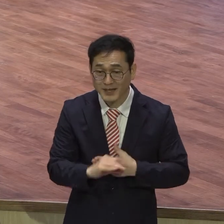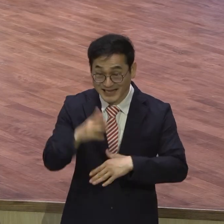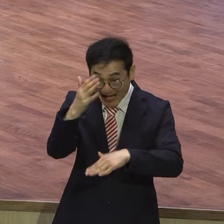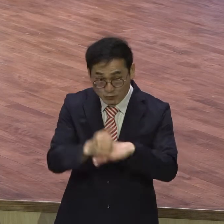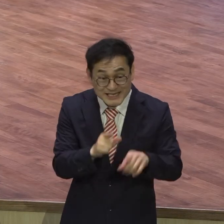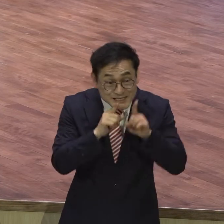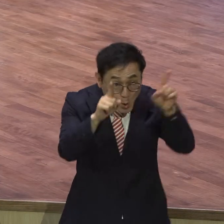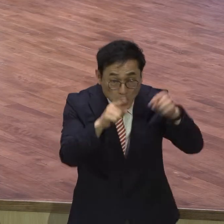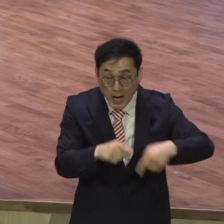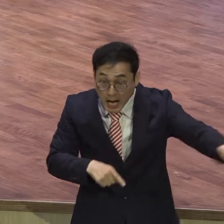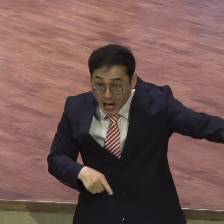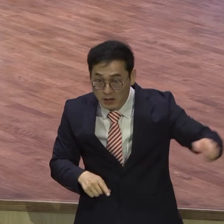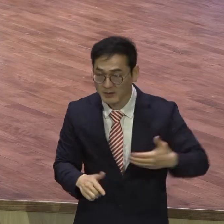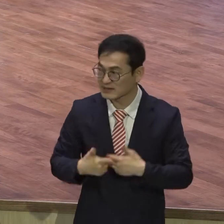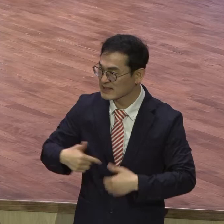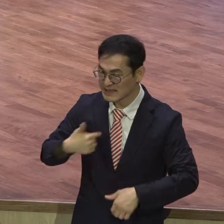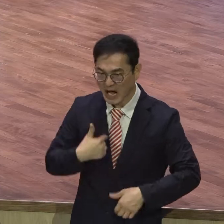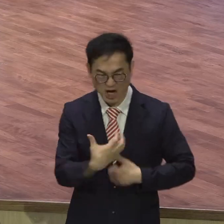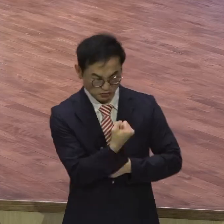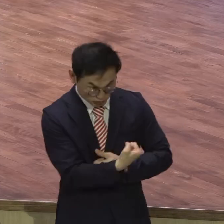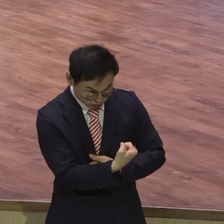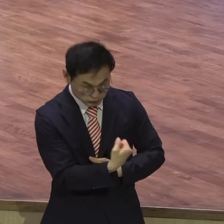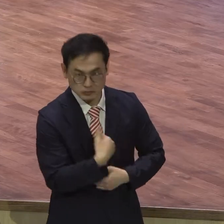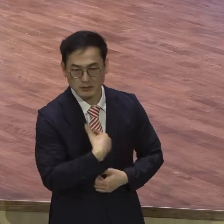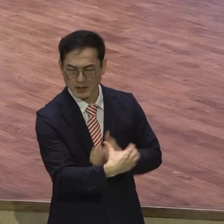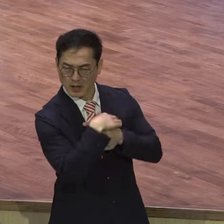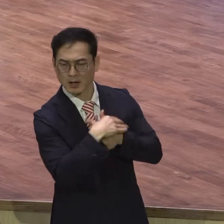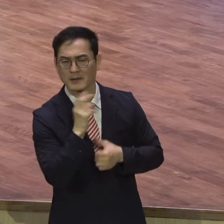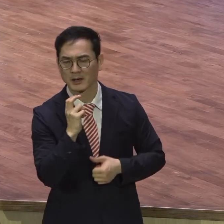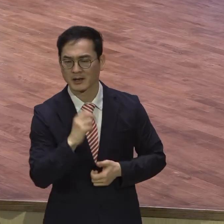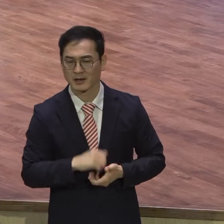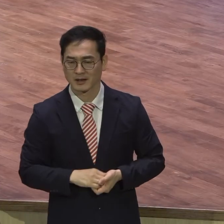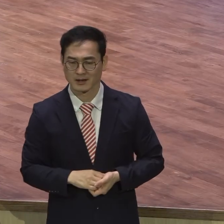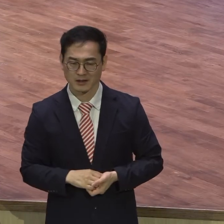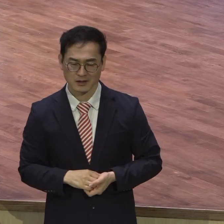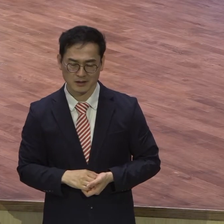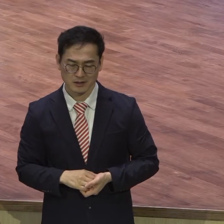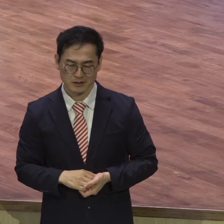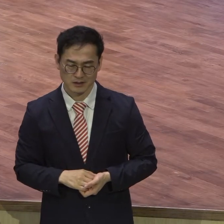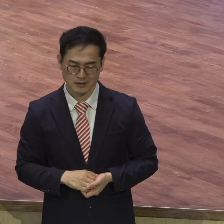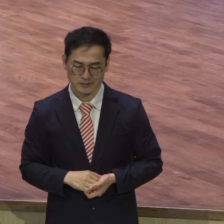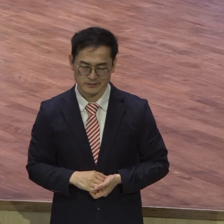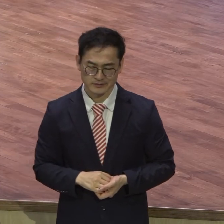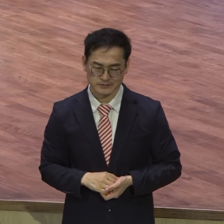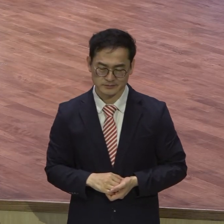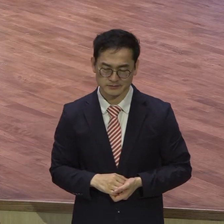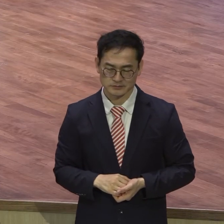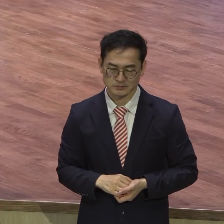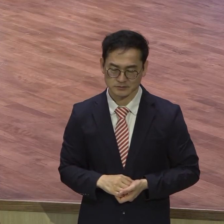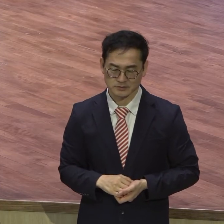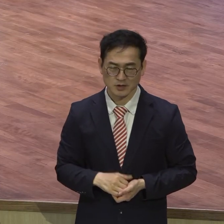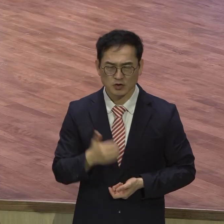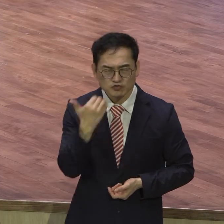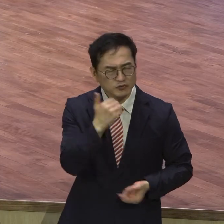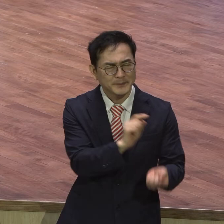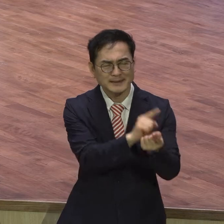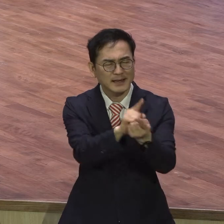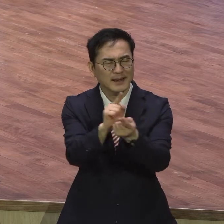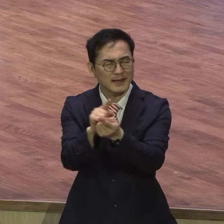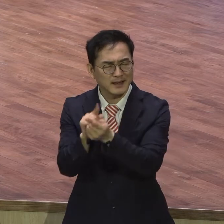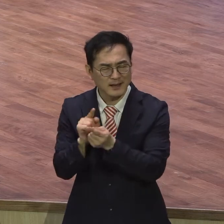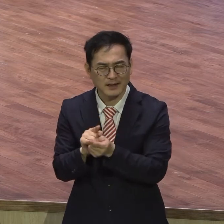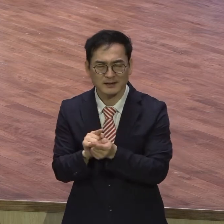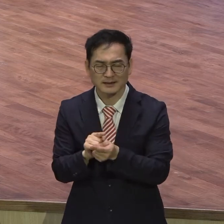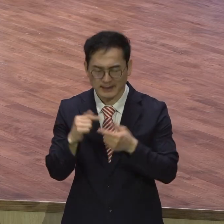만나는 자에게 믿든지 안 믿든지 결과가 어떻든지 상관없이 여러분은 생명줄